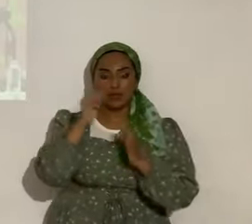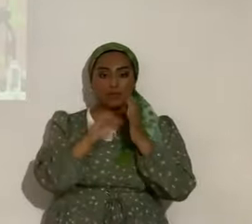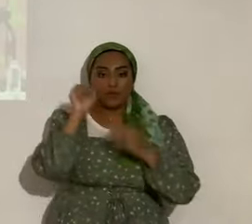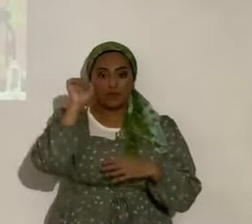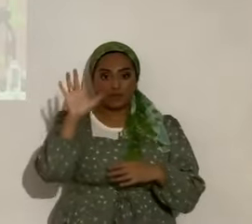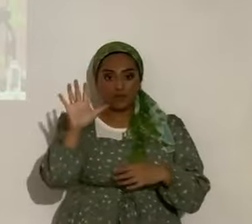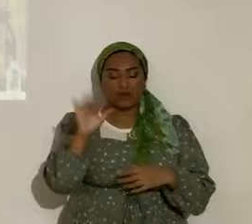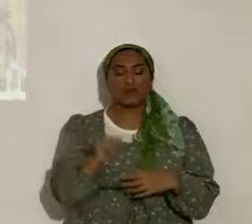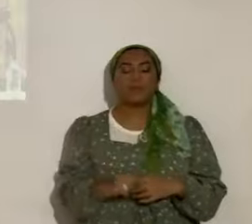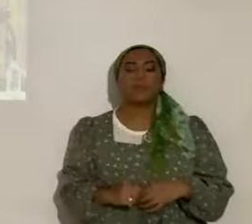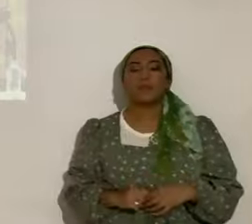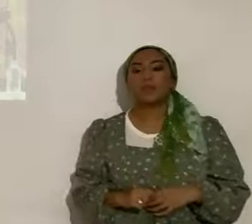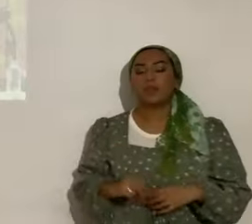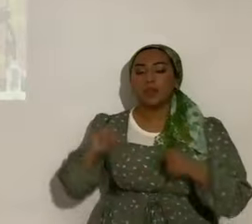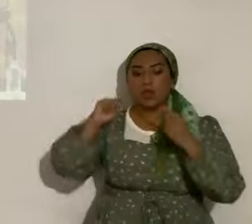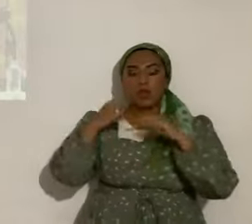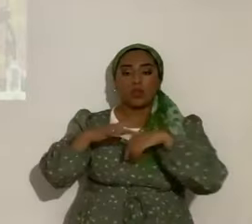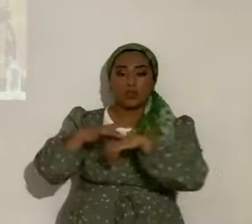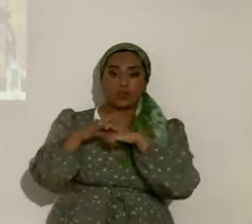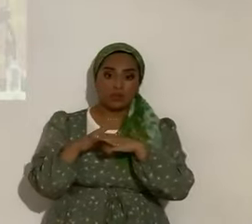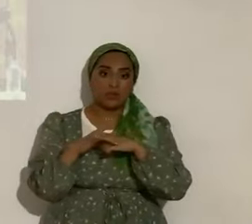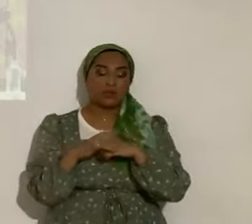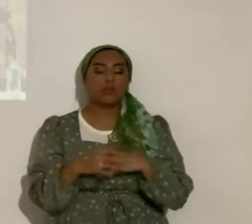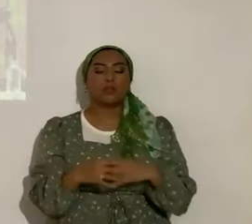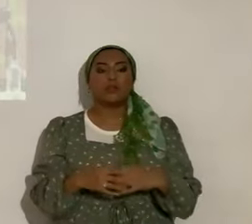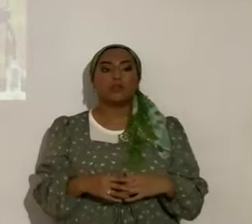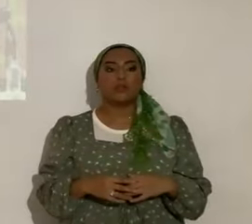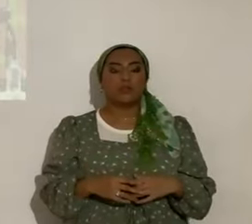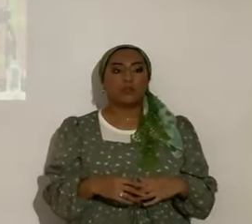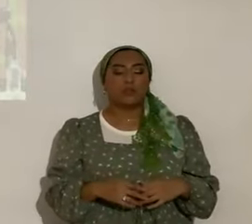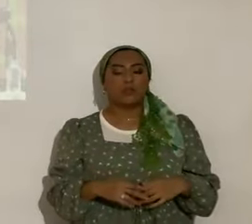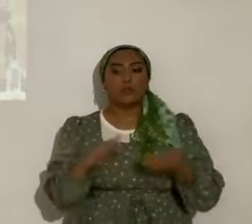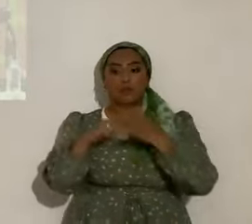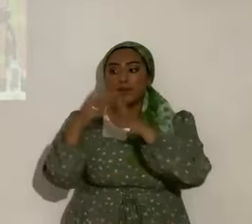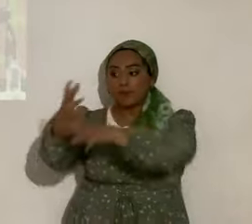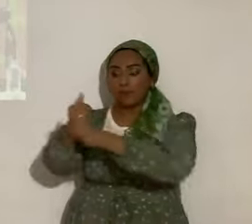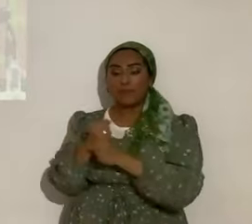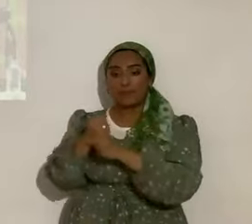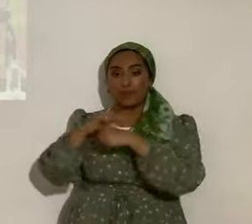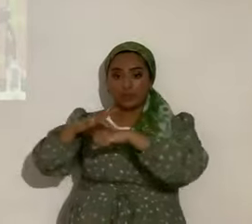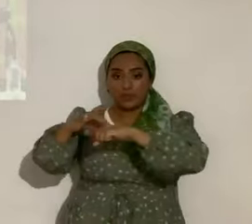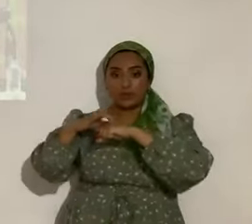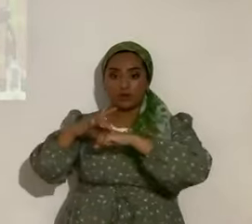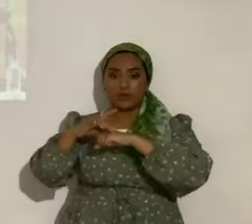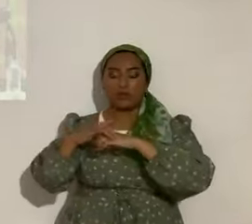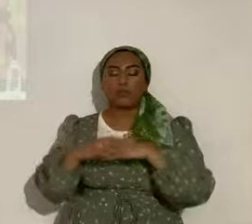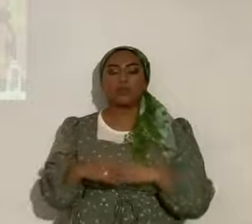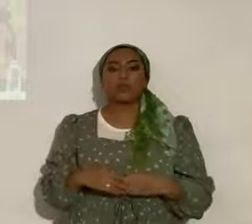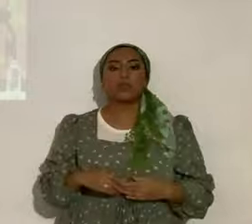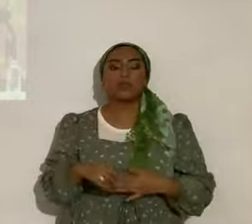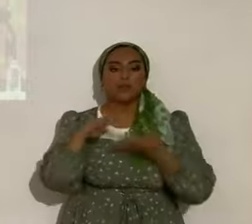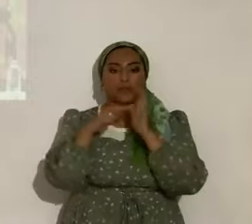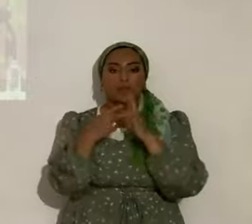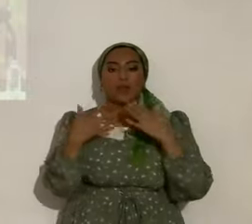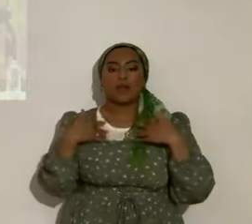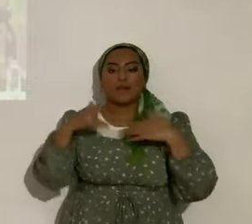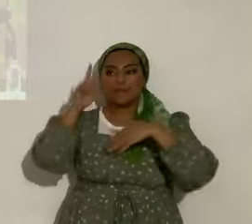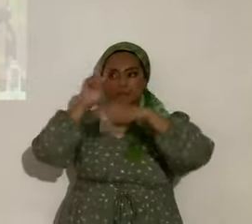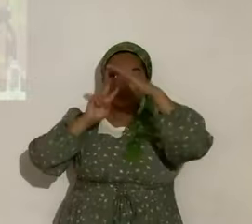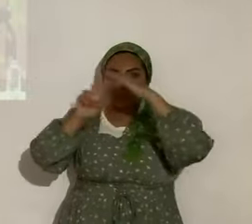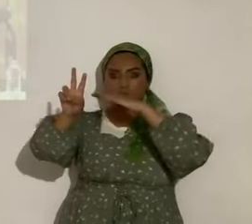se refiere, ya lo dije, heredar la tierra, inclusive en lo espiritual, es tener visión